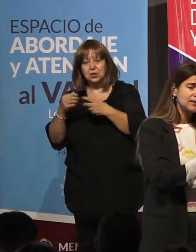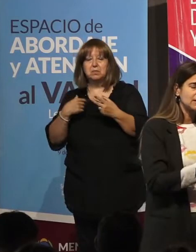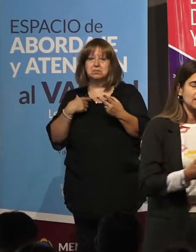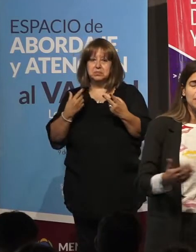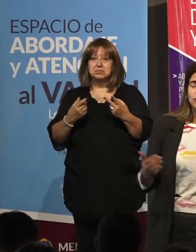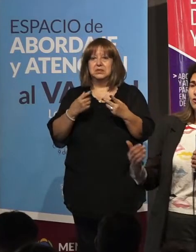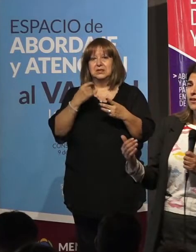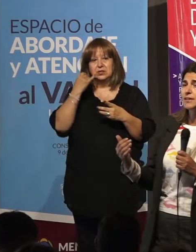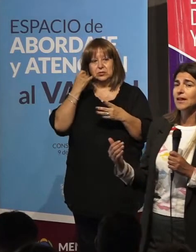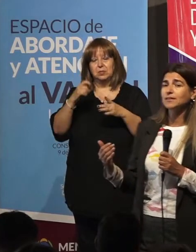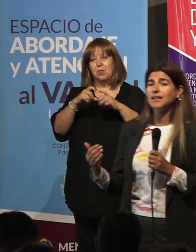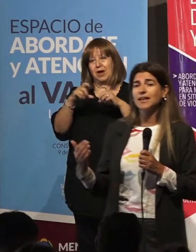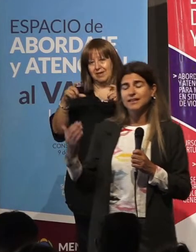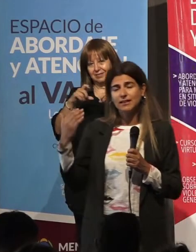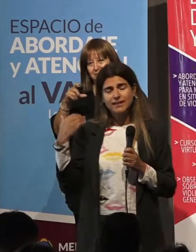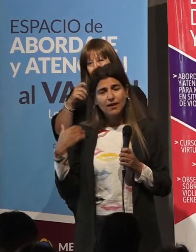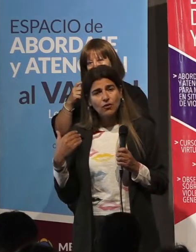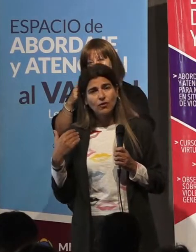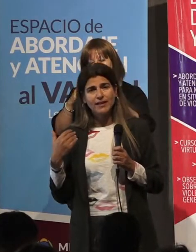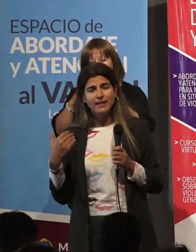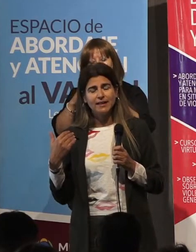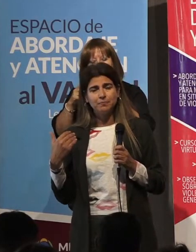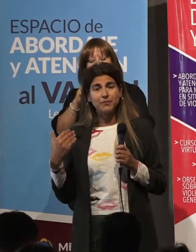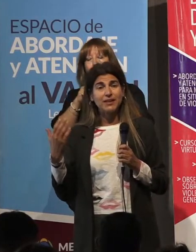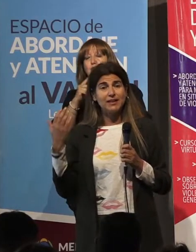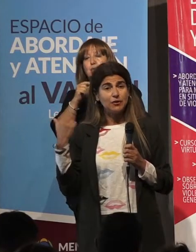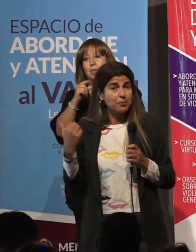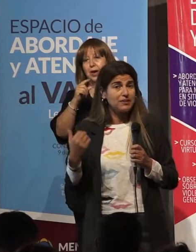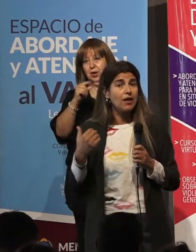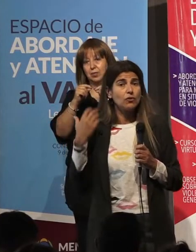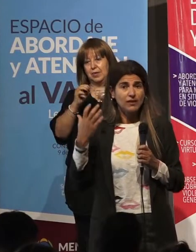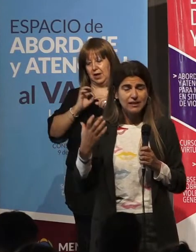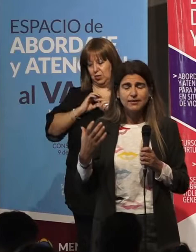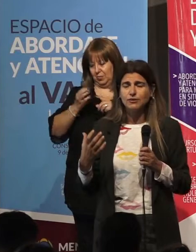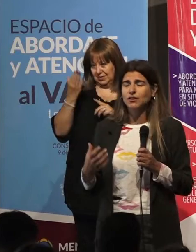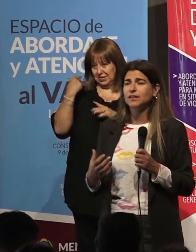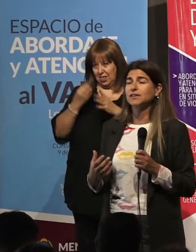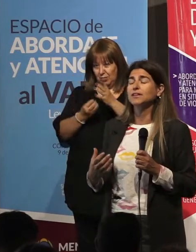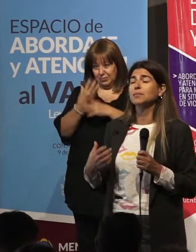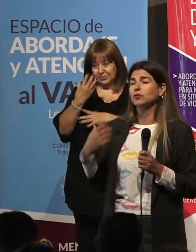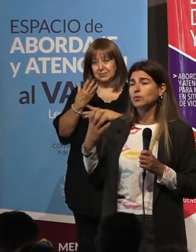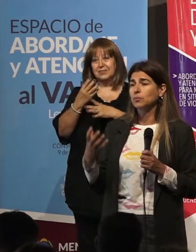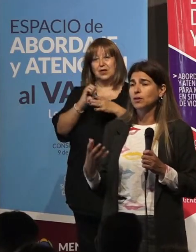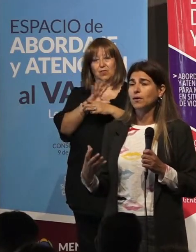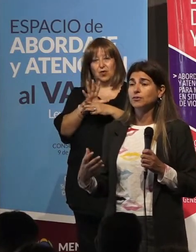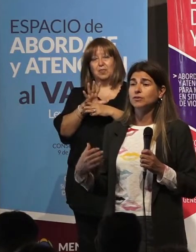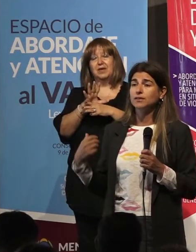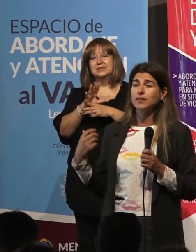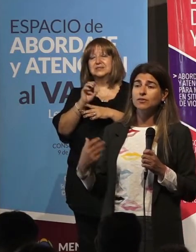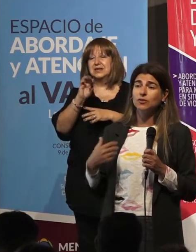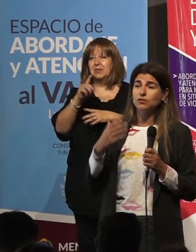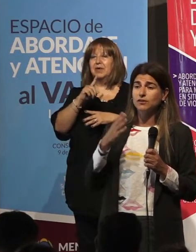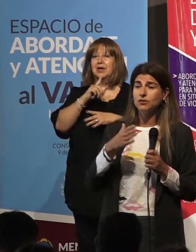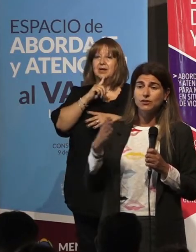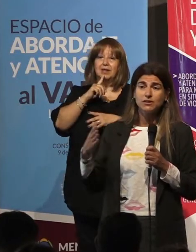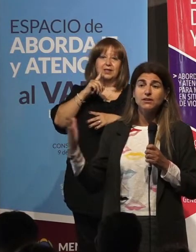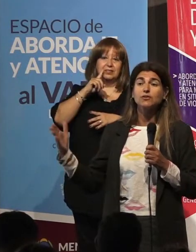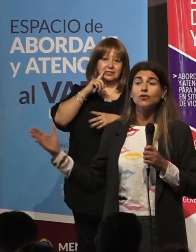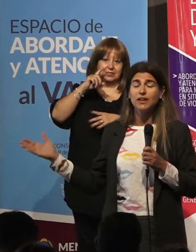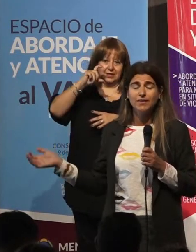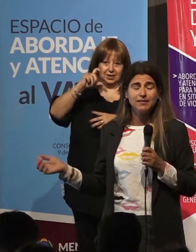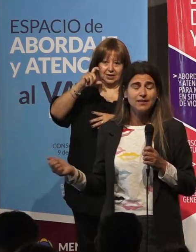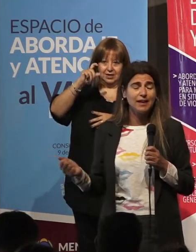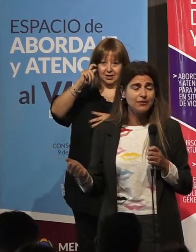sistema Ticket, que mencionó recién Andrea, que está creado el año pasado, es la creación de este sistema y cómo estamos trabajando atendiendo los